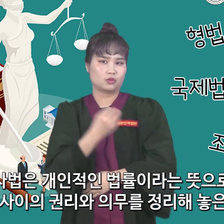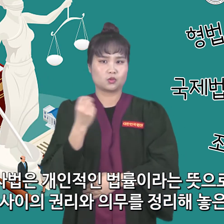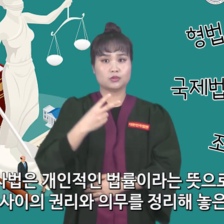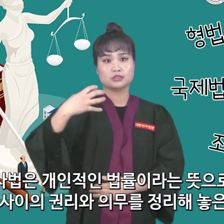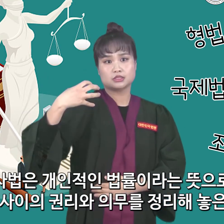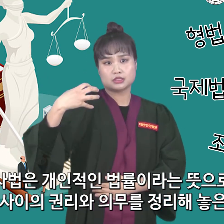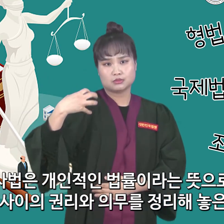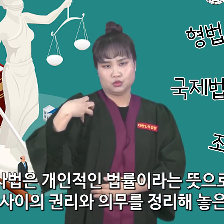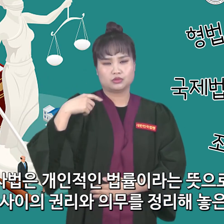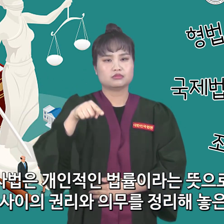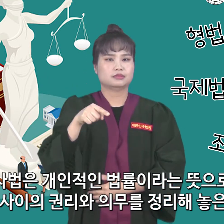정리해 놓은 법률입니다.